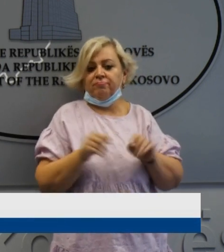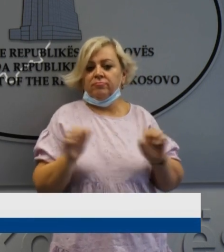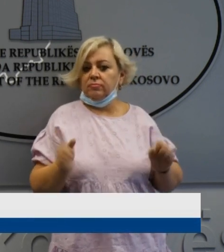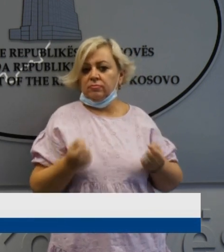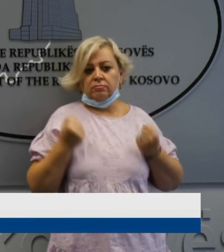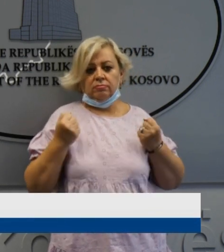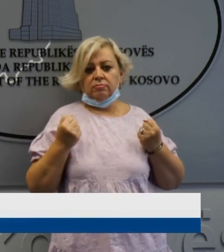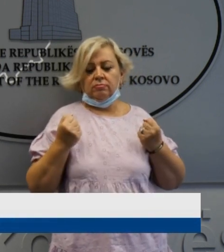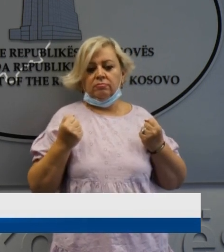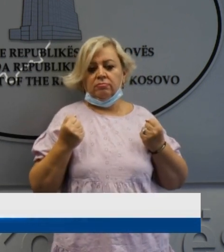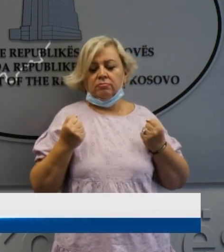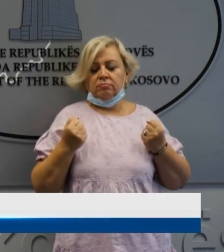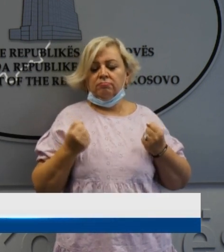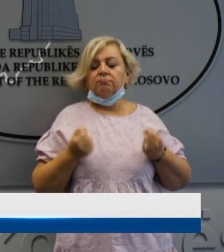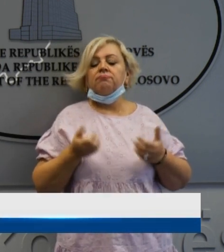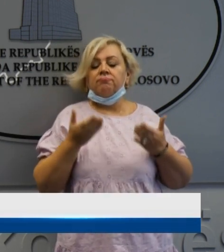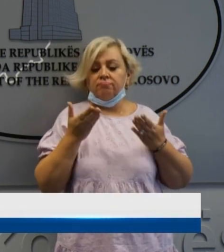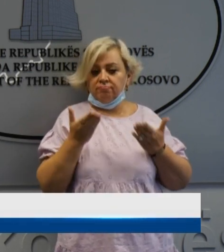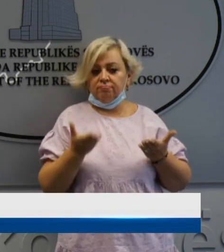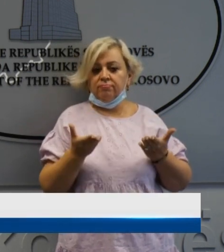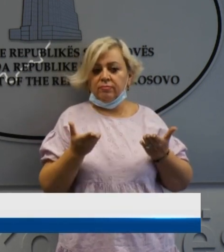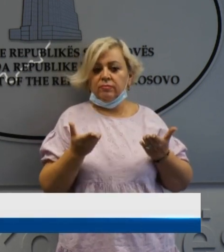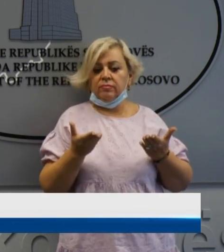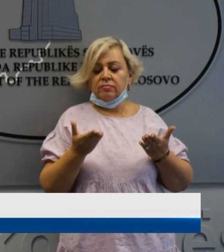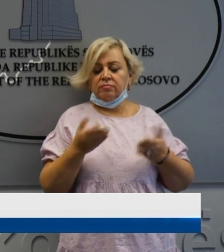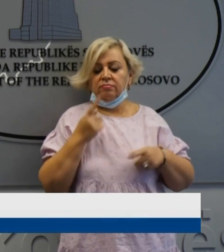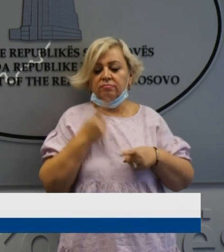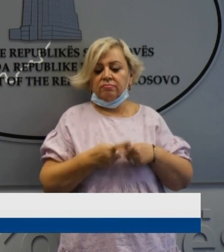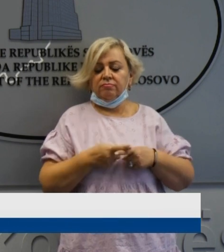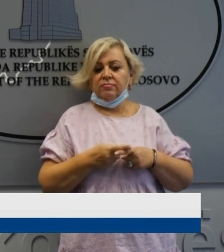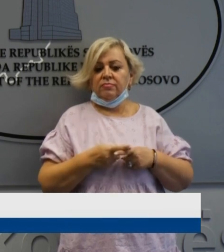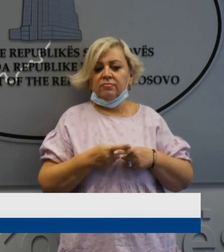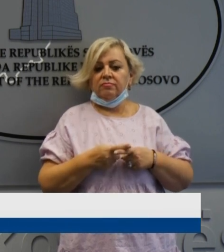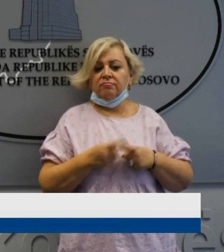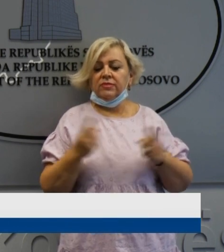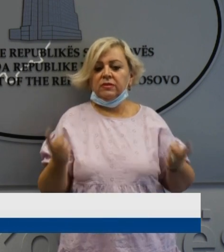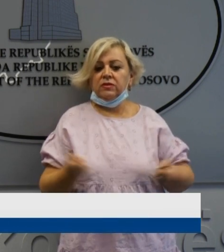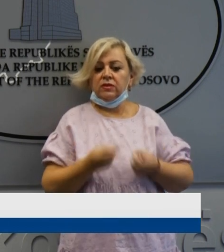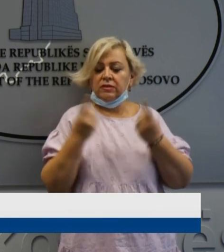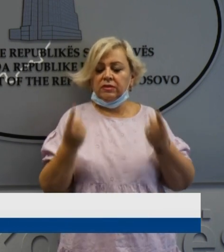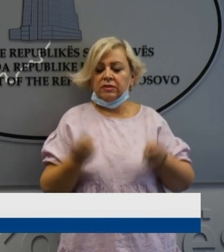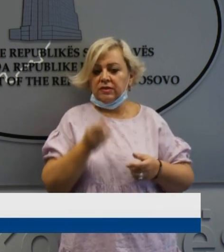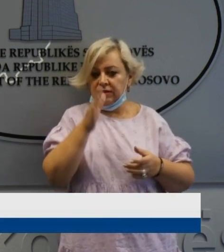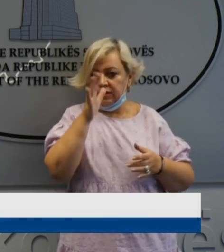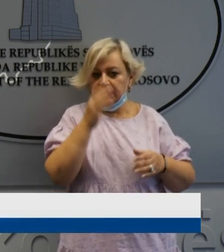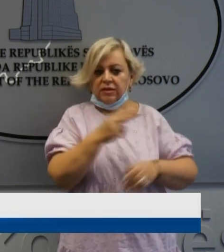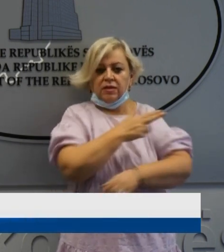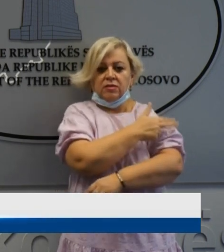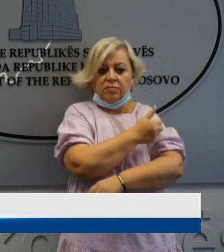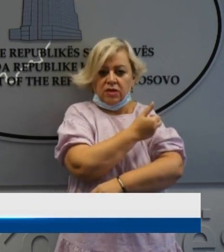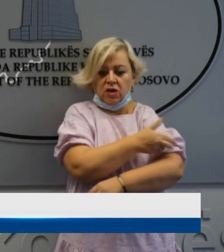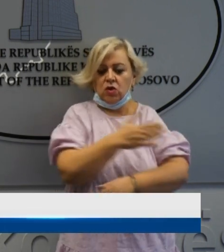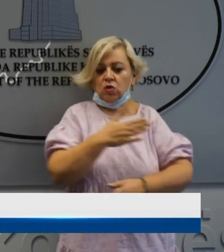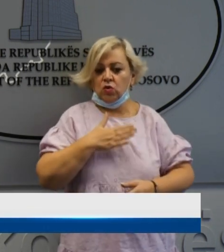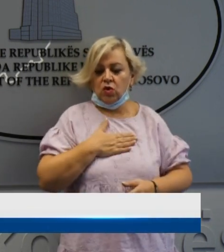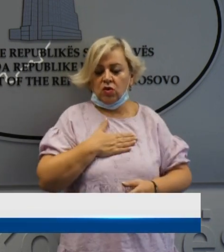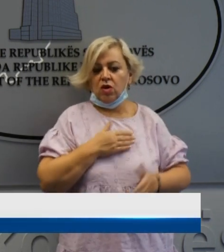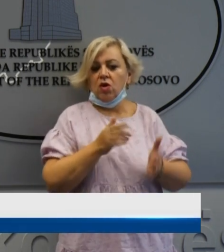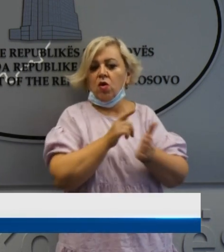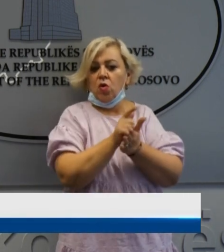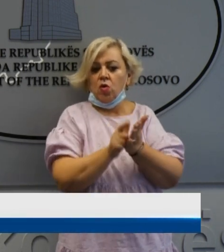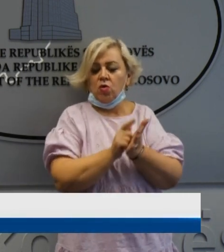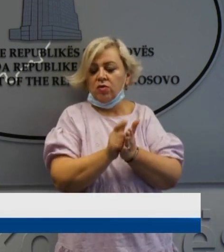rënda. Kjo natyrisht ka përkeqësuar situatën edhe në spitalet tona, ku për një